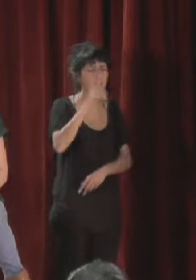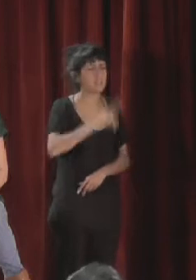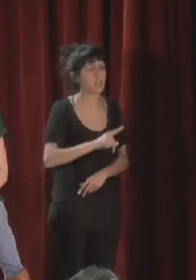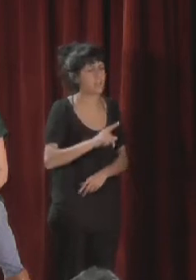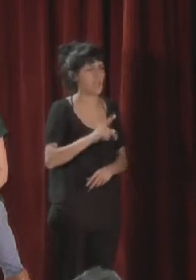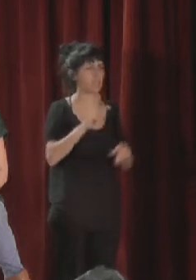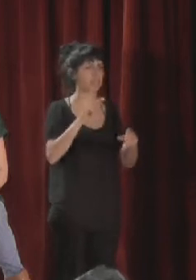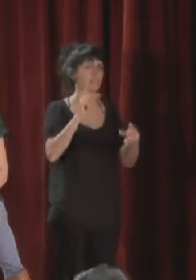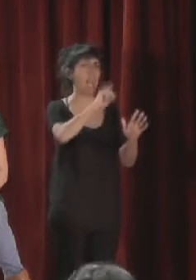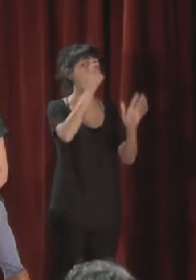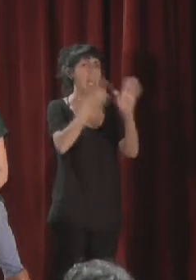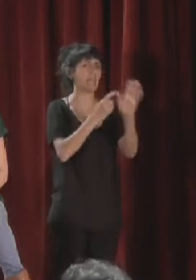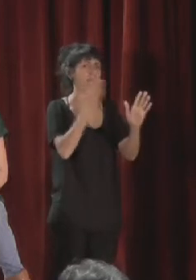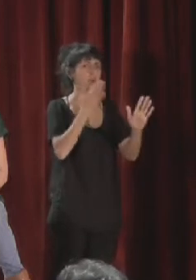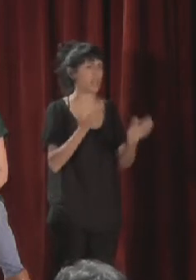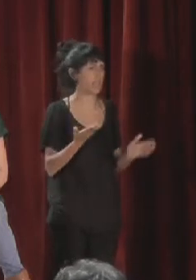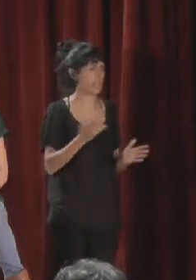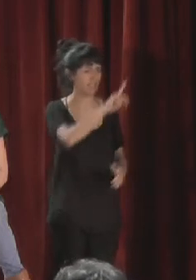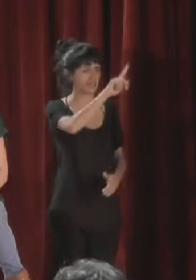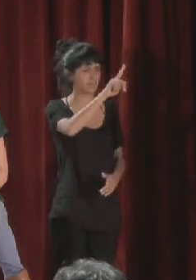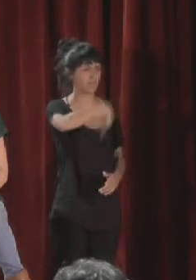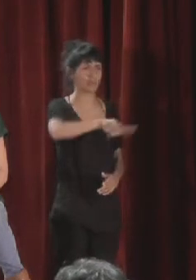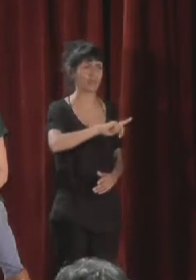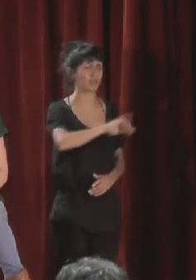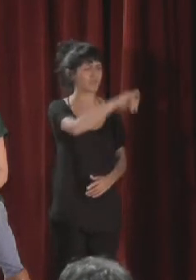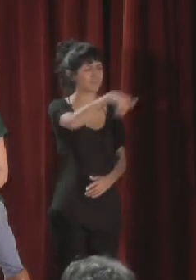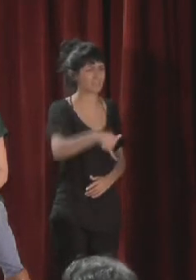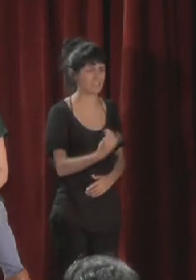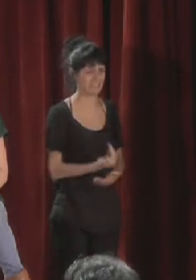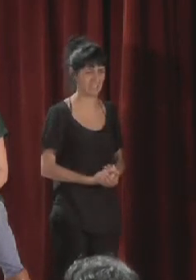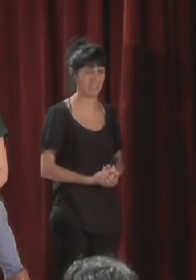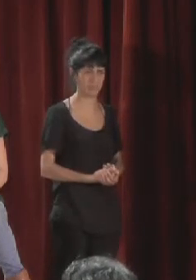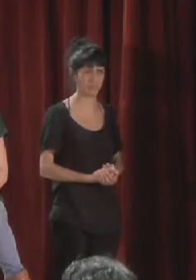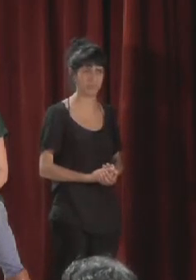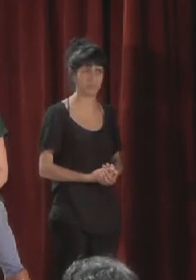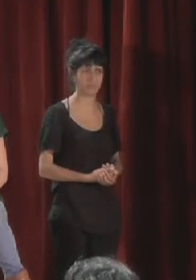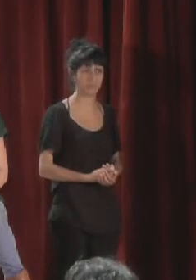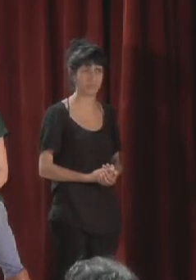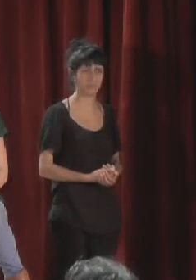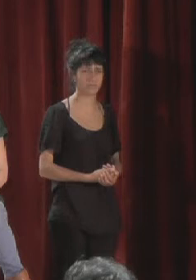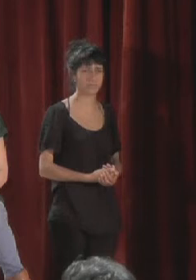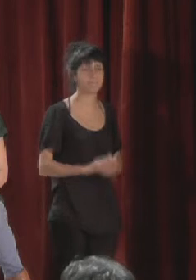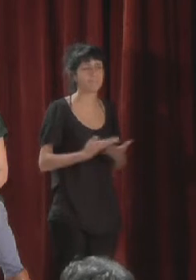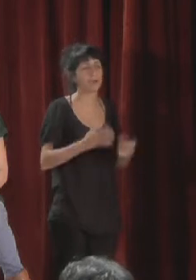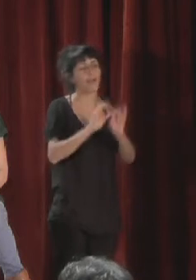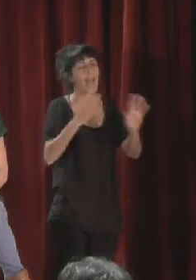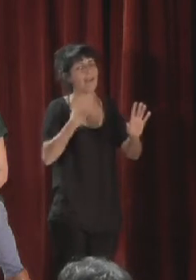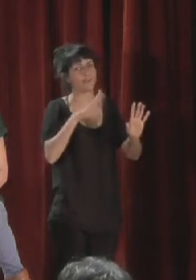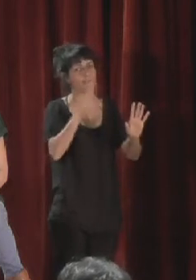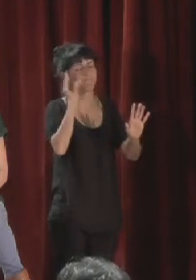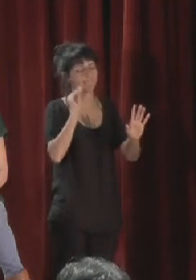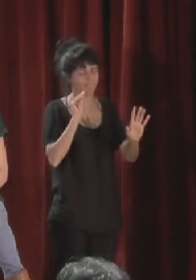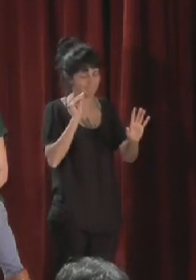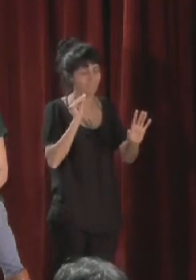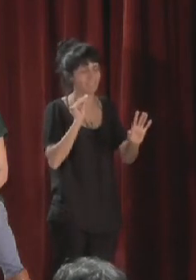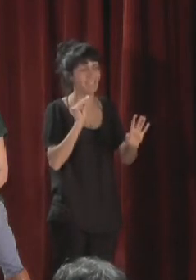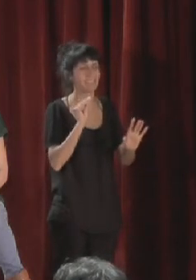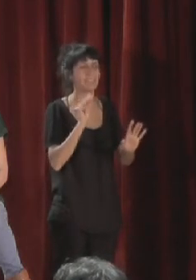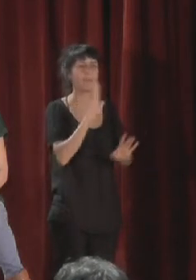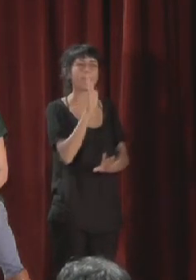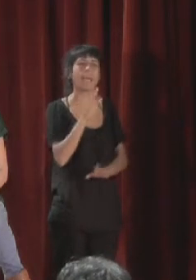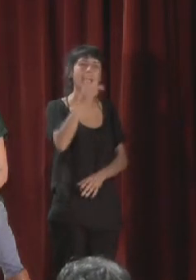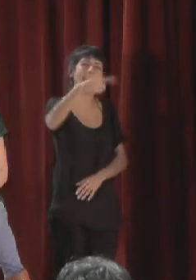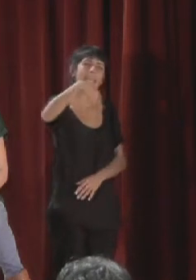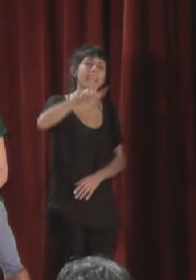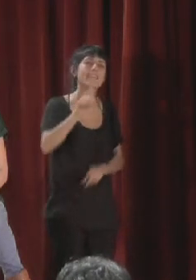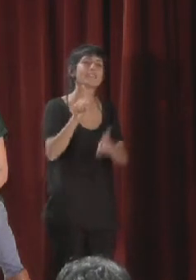que é máis propia de tempos escuros que do século XXI. O que pasa que, claro, eu entendo. Parece que eles están